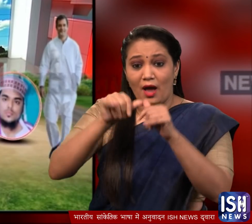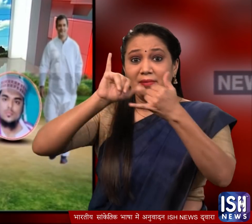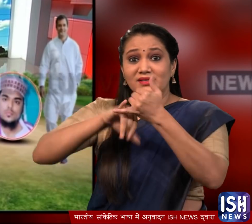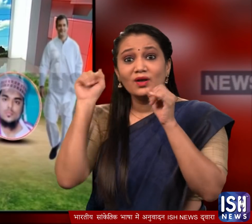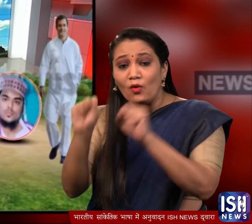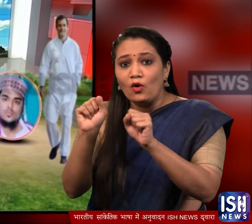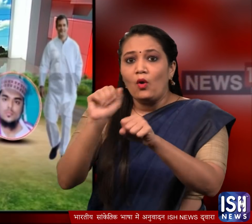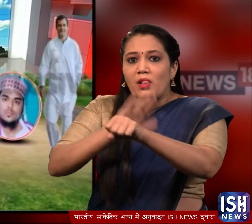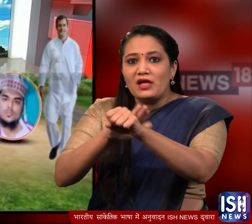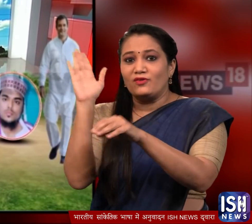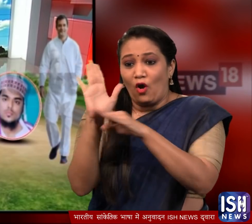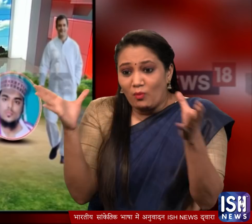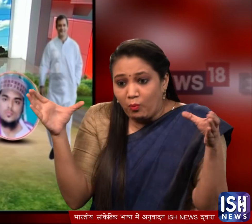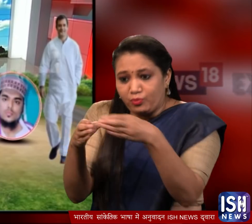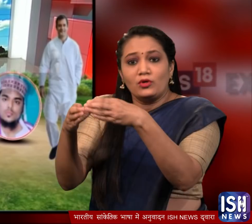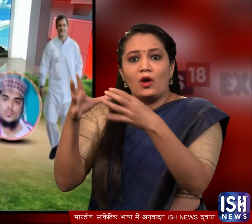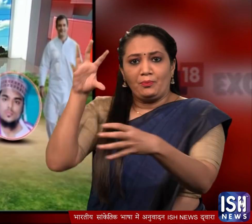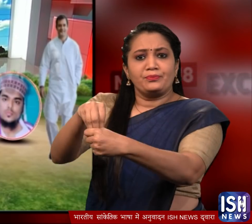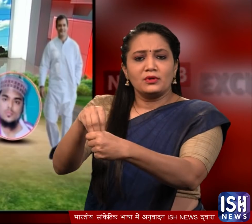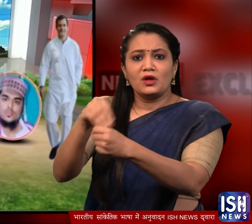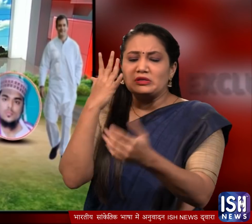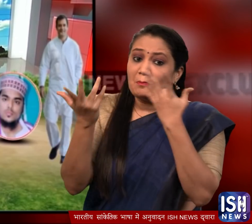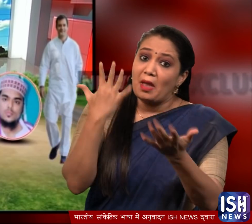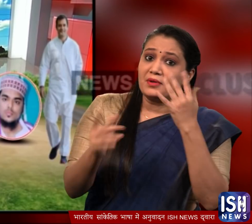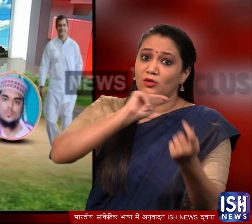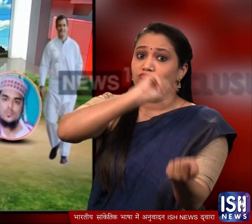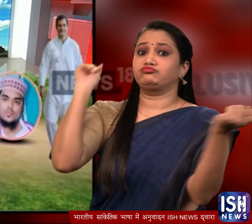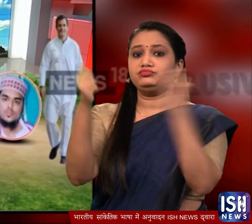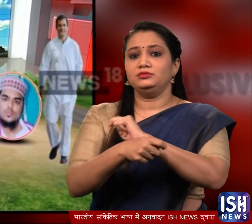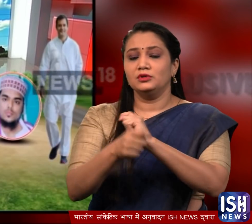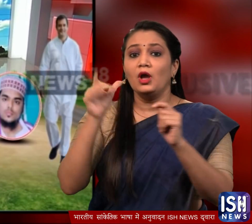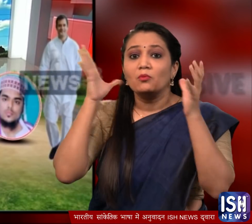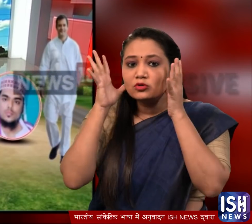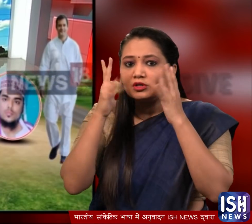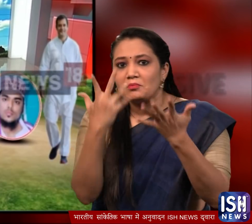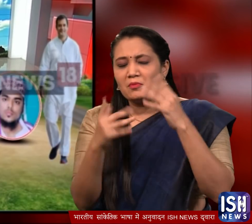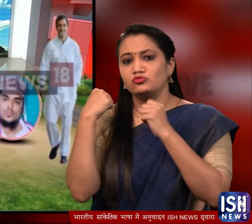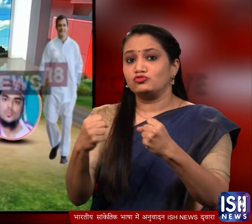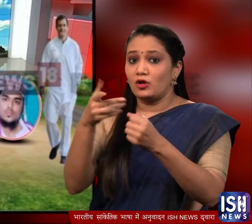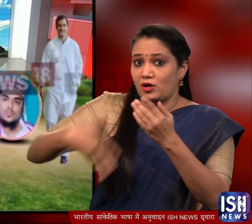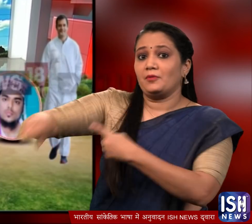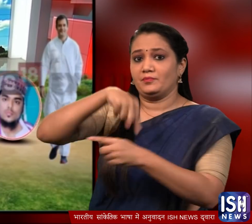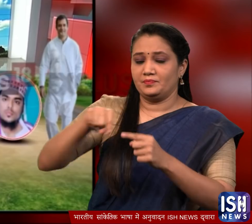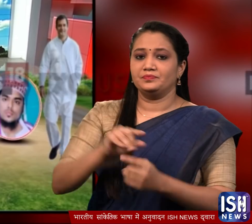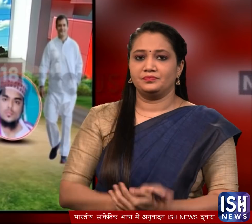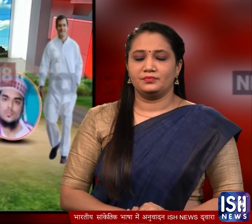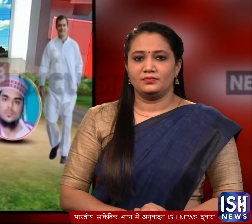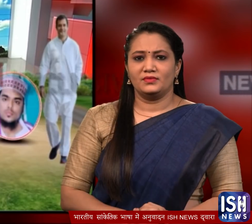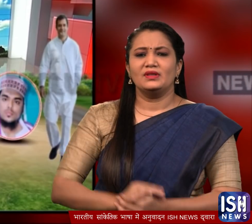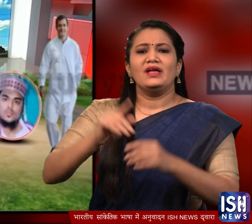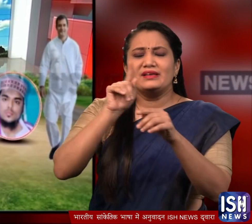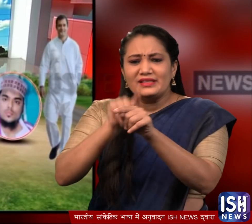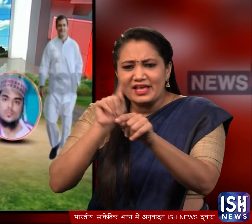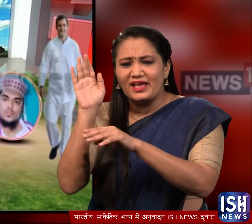अब अब्बास सिद्दीकी के लेफ्ट और कांग्रेस के साथ जाने पर समीकरण बदल सकते हैं, क्योंकि मुस्लिम आबादी पर उनकी अच्छी पकड़ मानी जाती